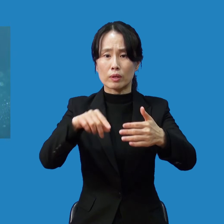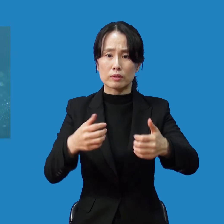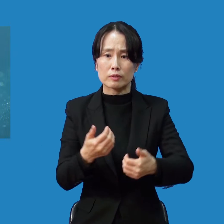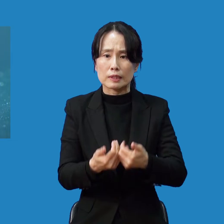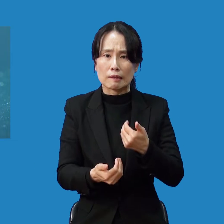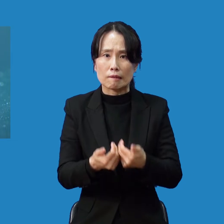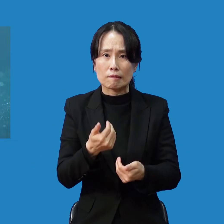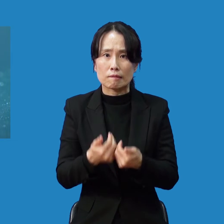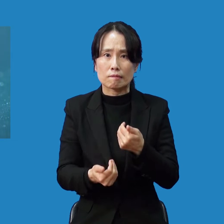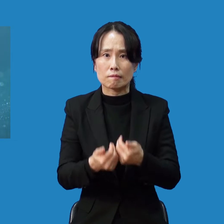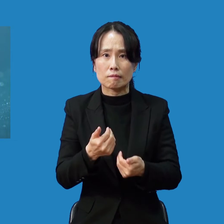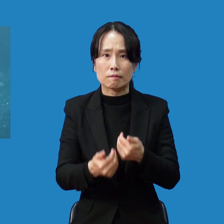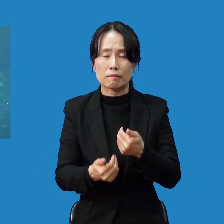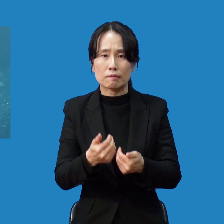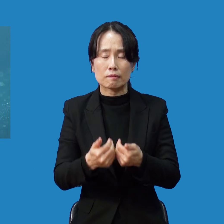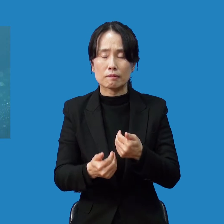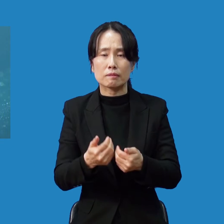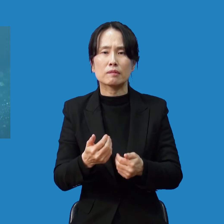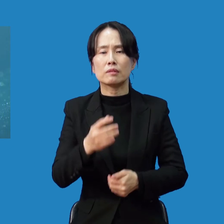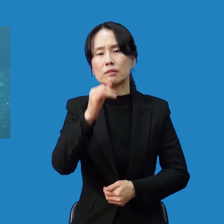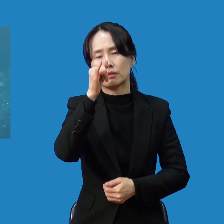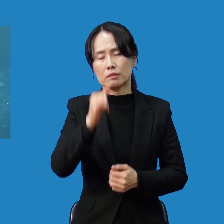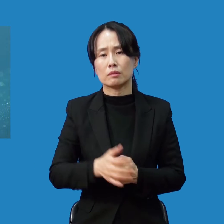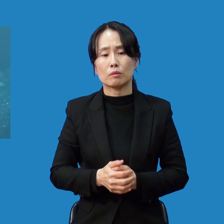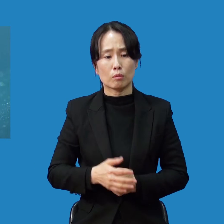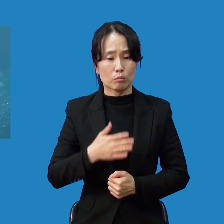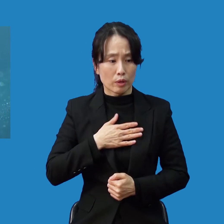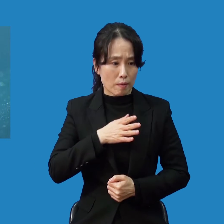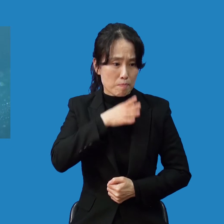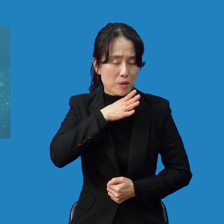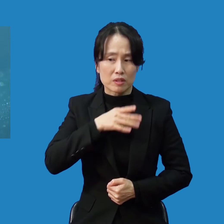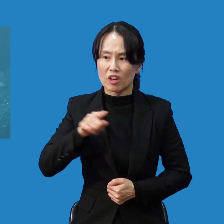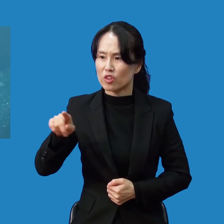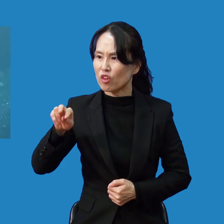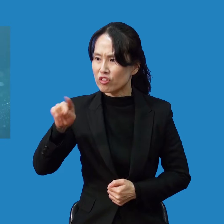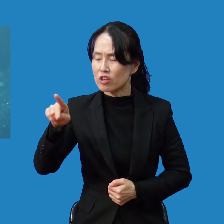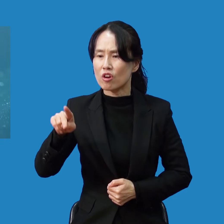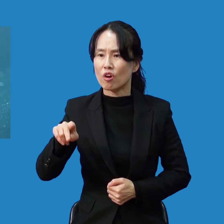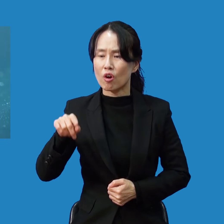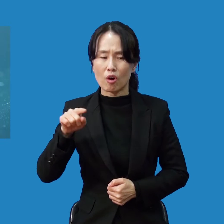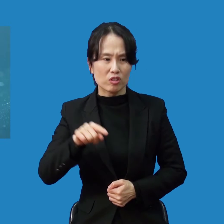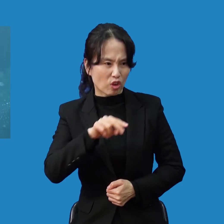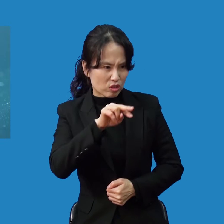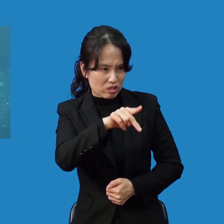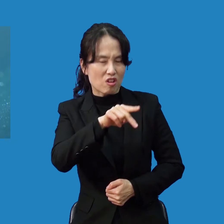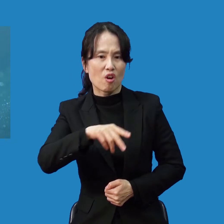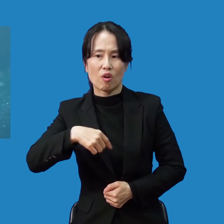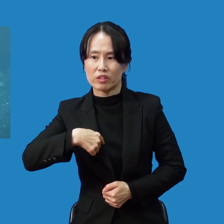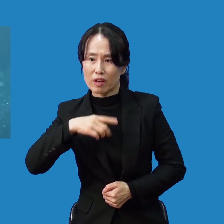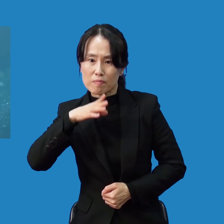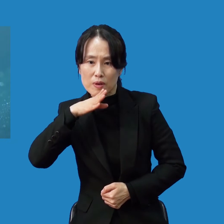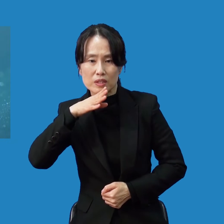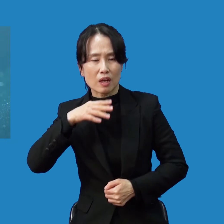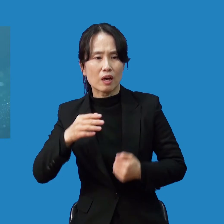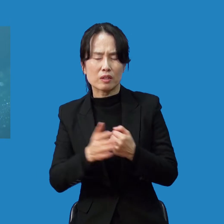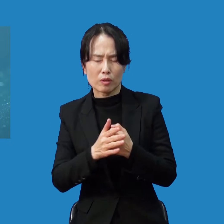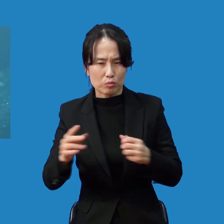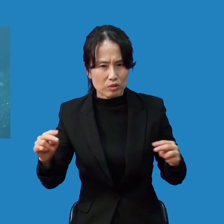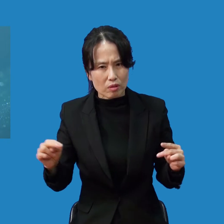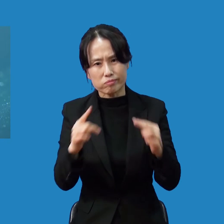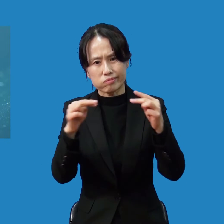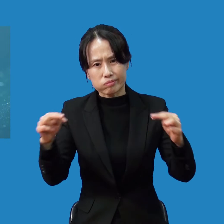것입니다. 내가 옳리, 네가 옳리 하면서 그런 문제 때문에 교회 안에서 갈등이